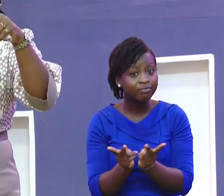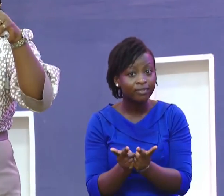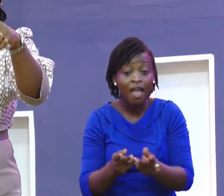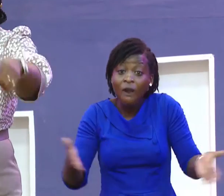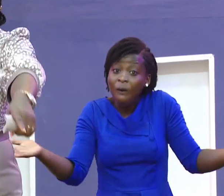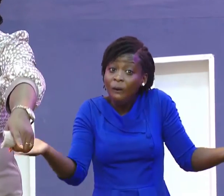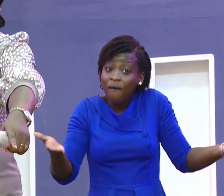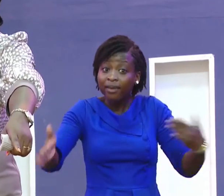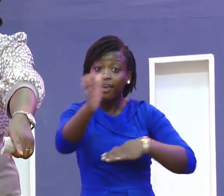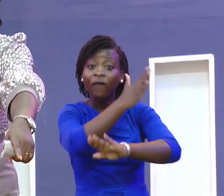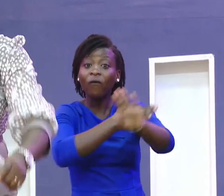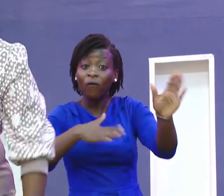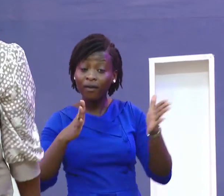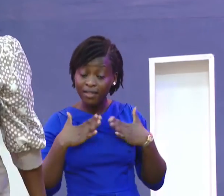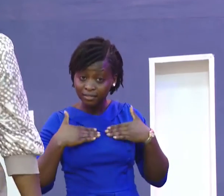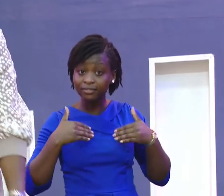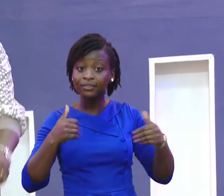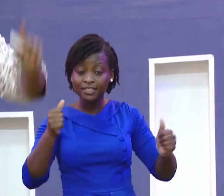Jeya wonye zebirade